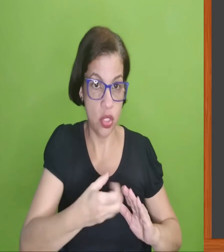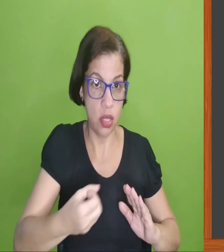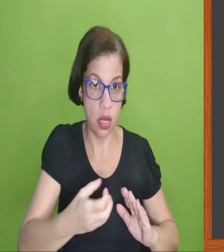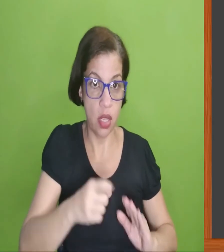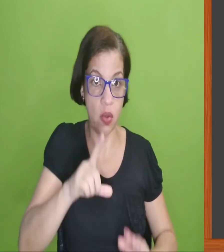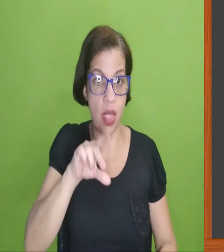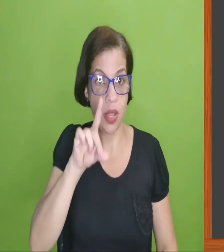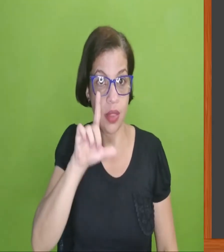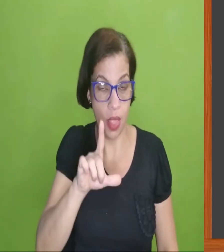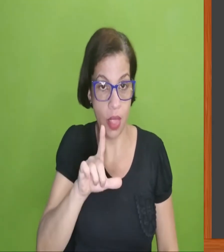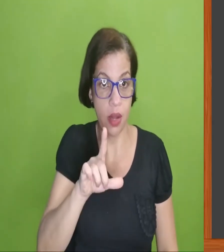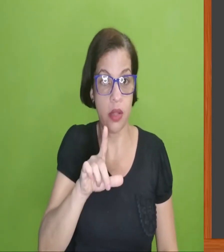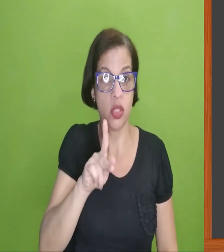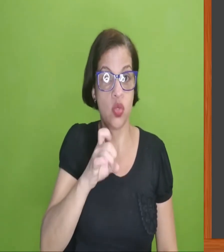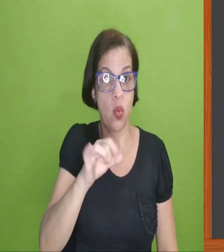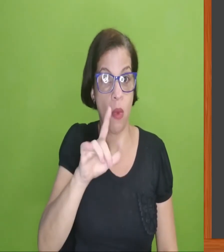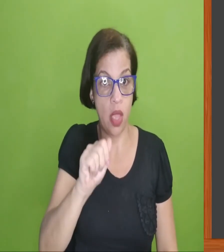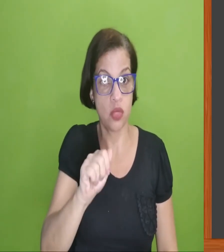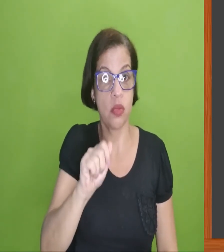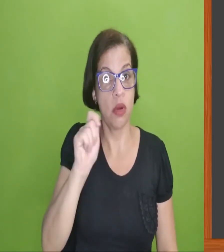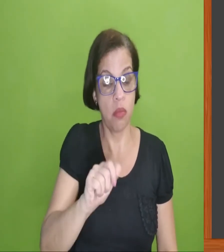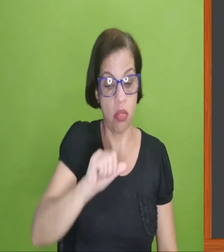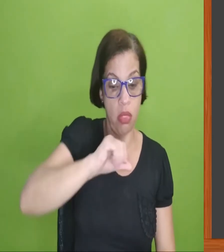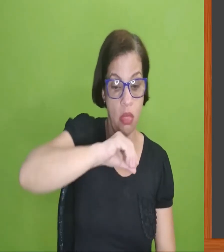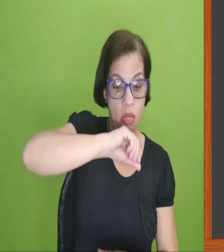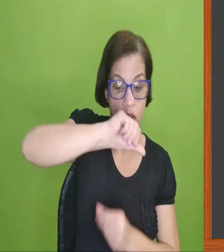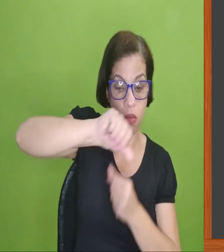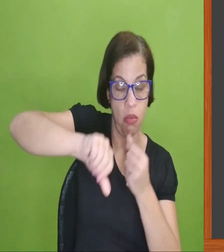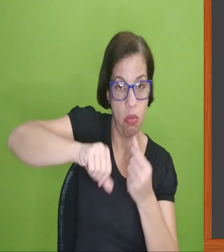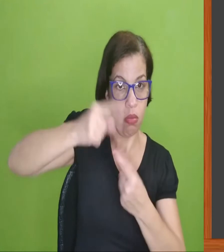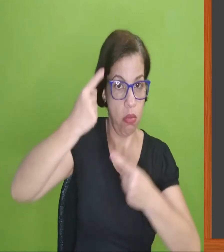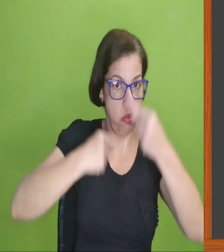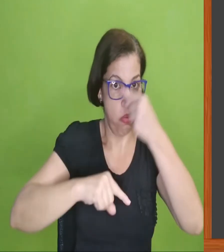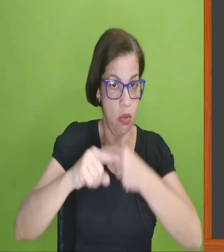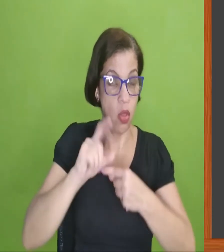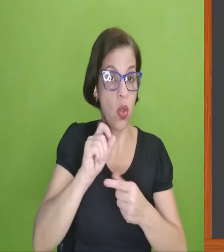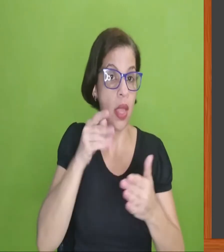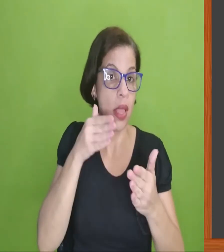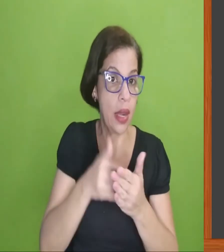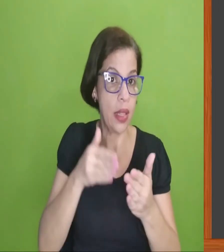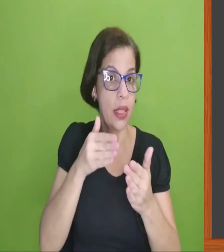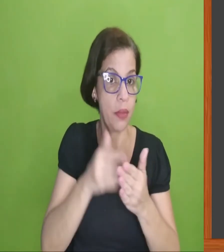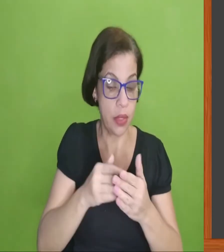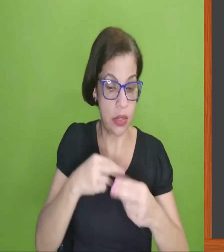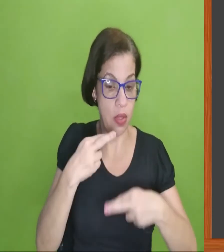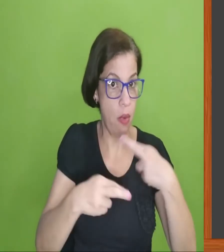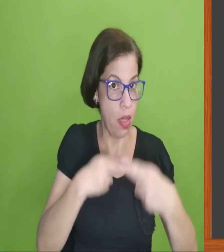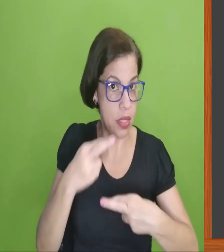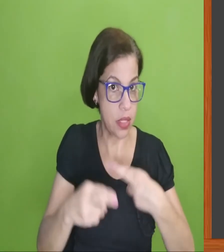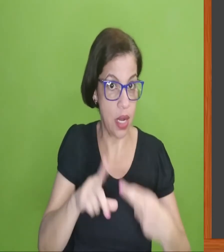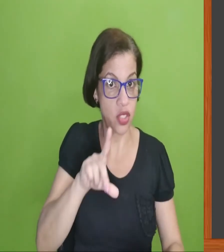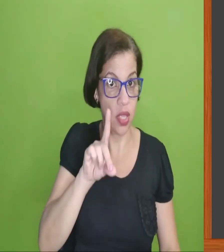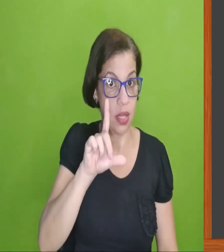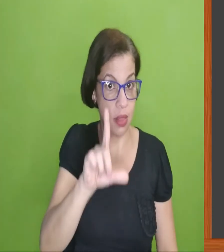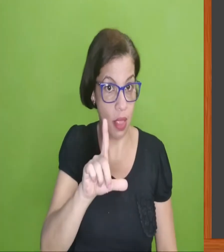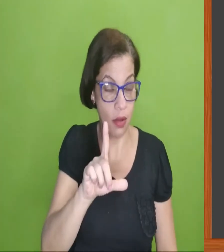do plasma para serem metabolizadas. Como fator limitante da reciclagem do receptor